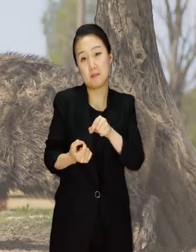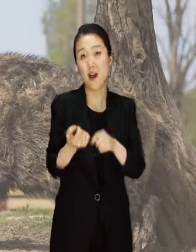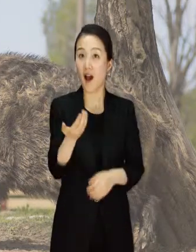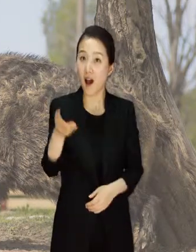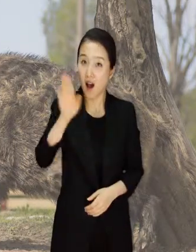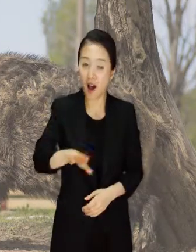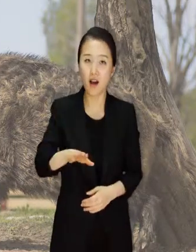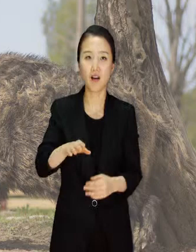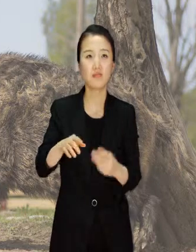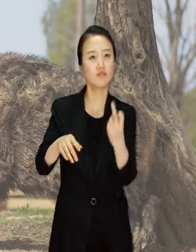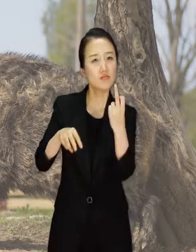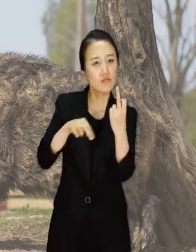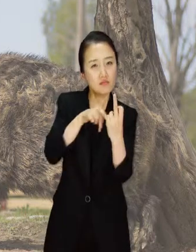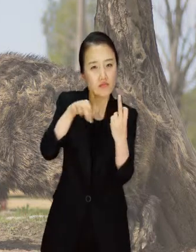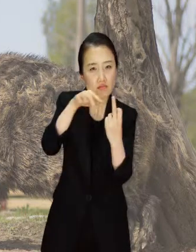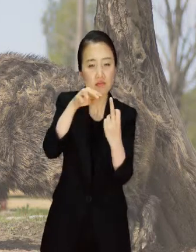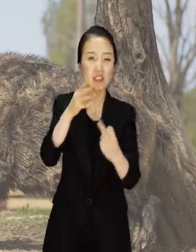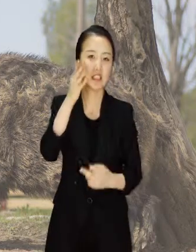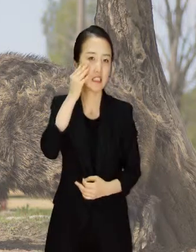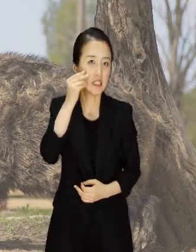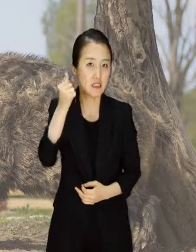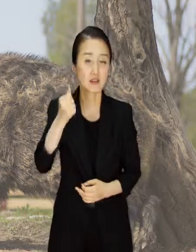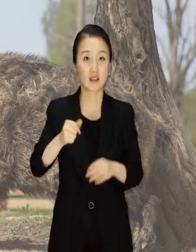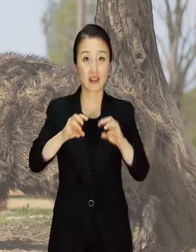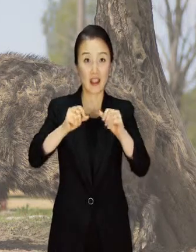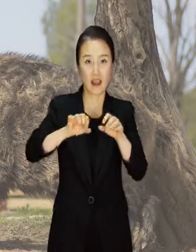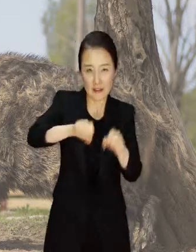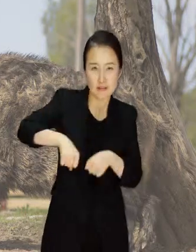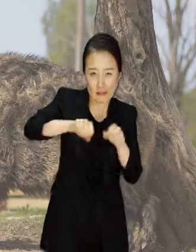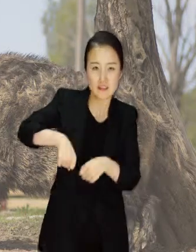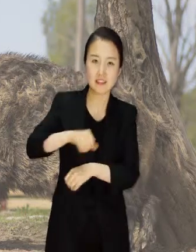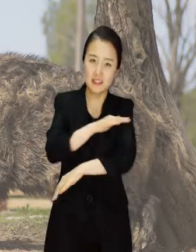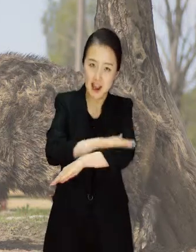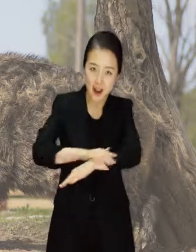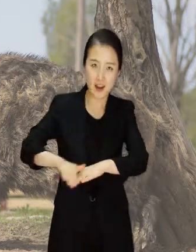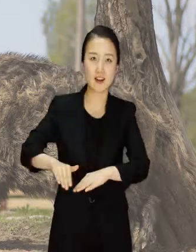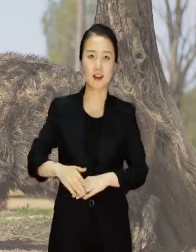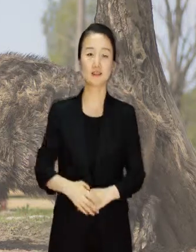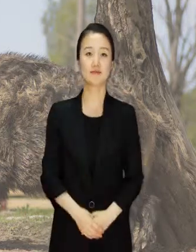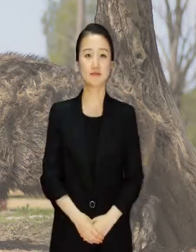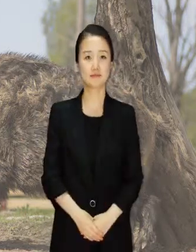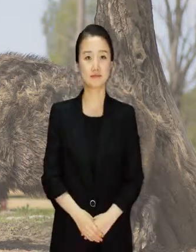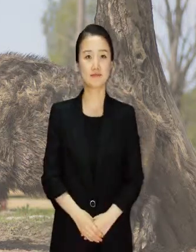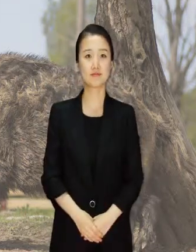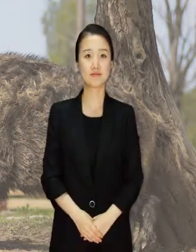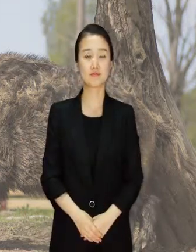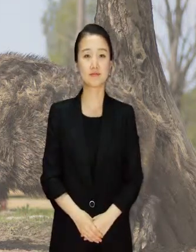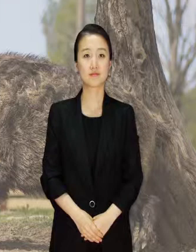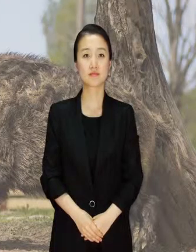편인데 산을 잘 타고 땅도 아주 잘 파.